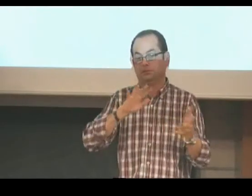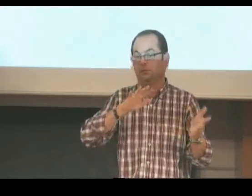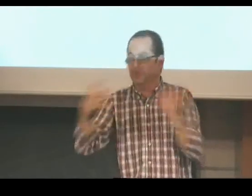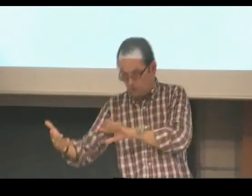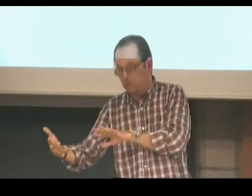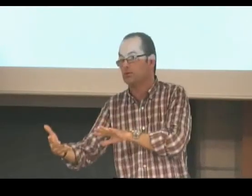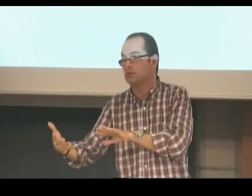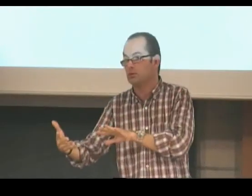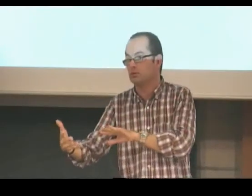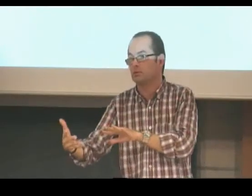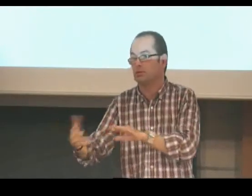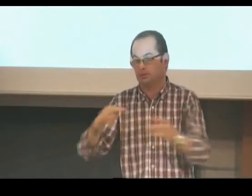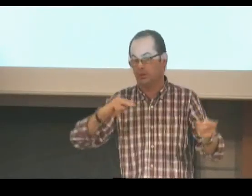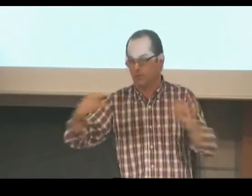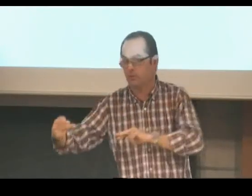informàtics.